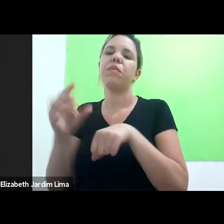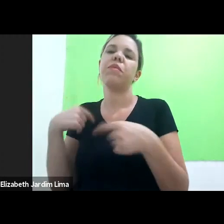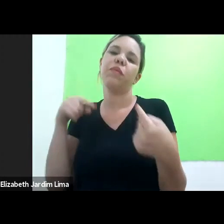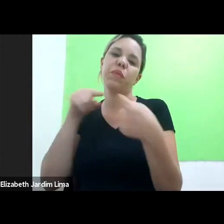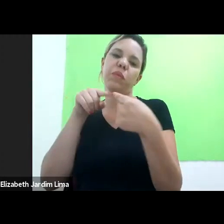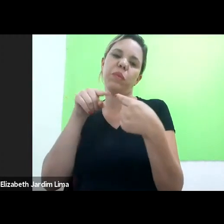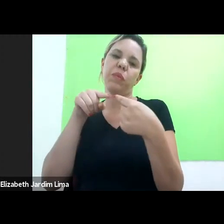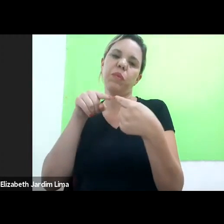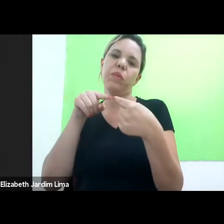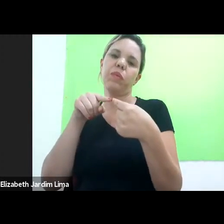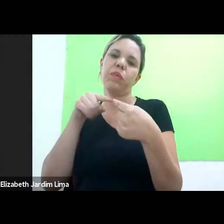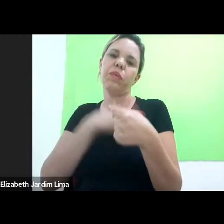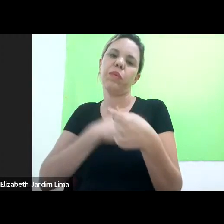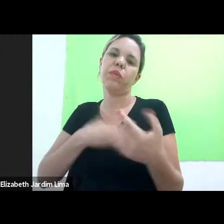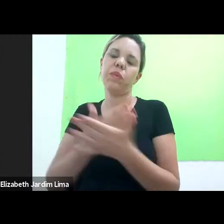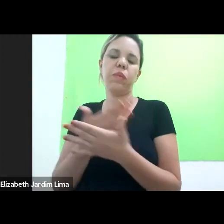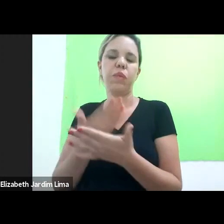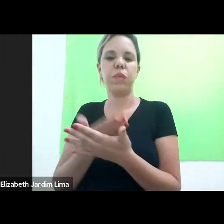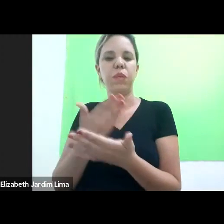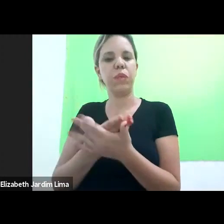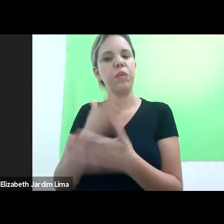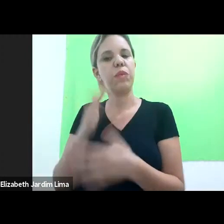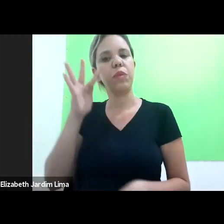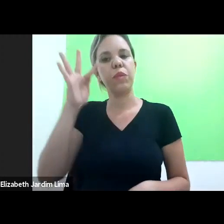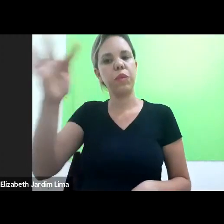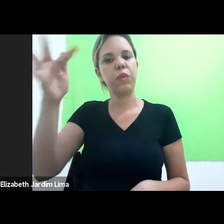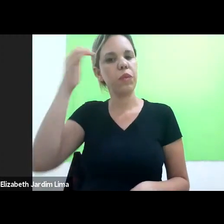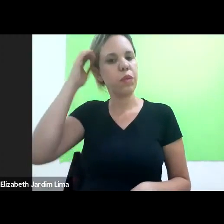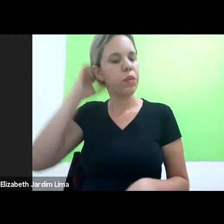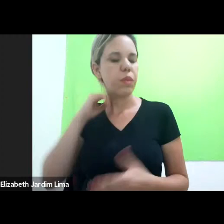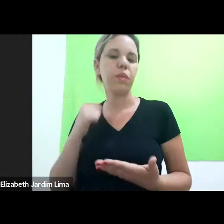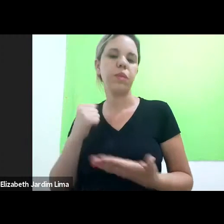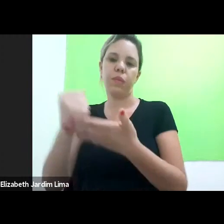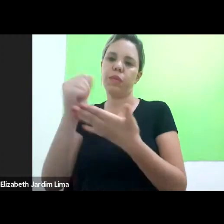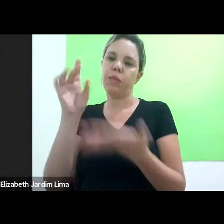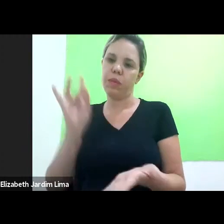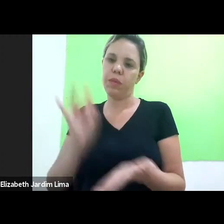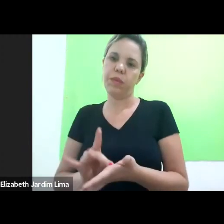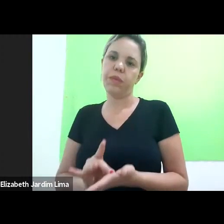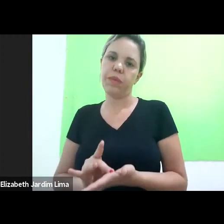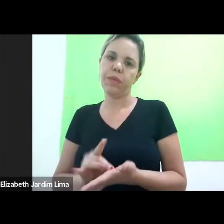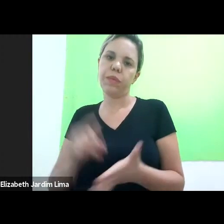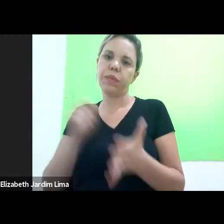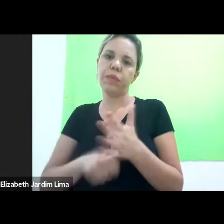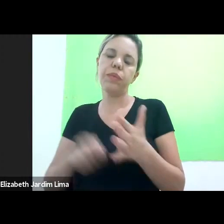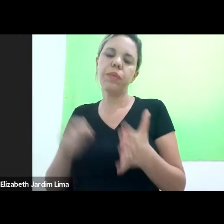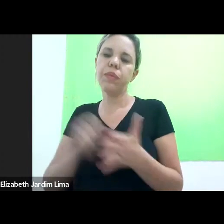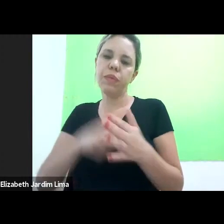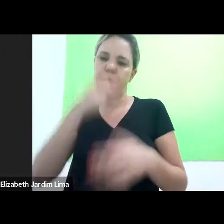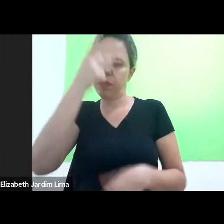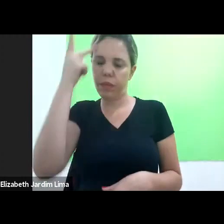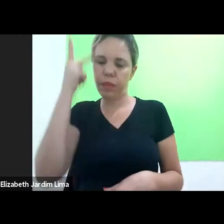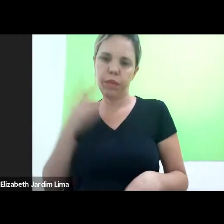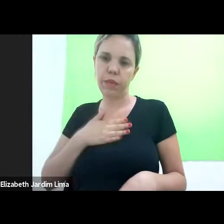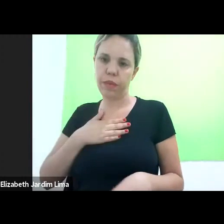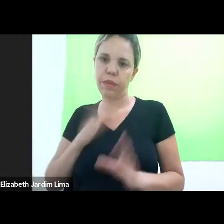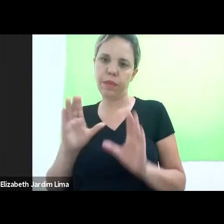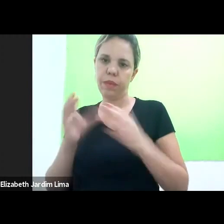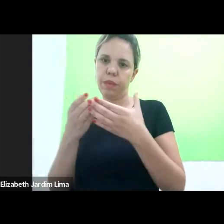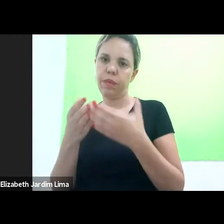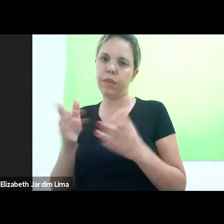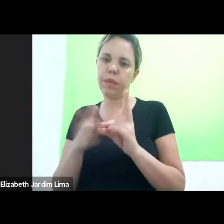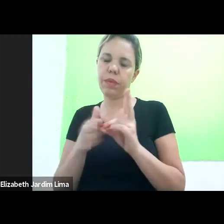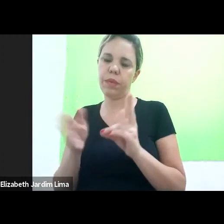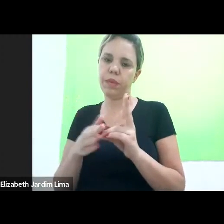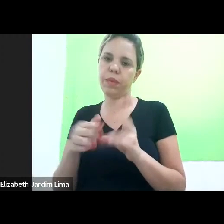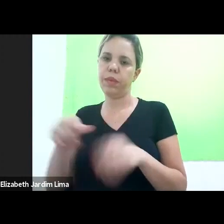pudesse estudar e futuramente ajudar efetivamente a luta do meu povo e da minha comunidade. Então, fui